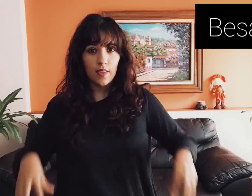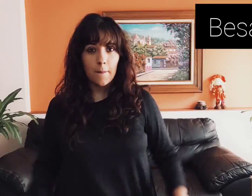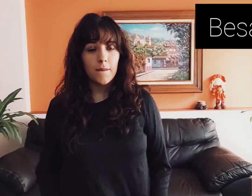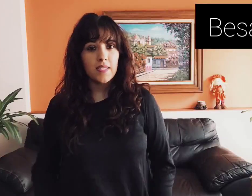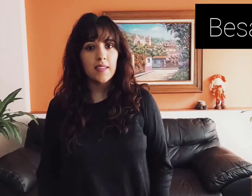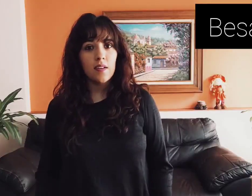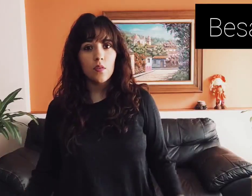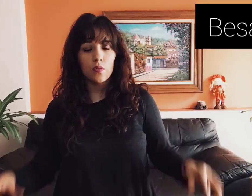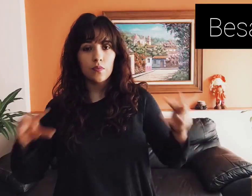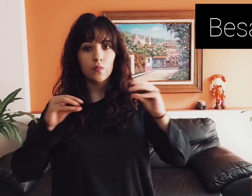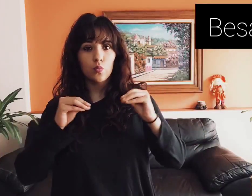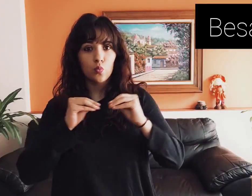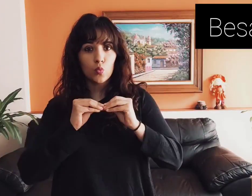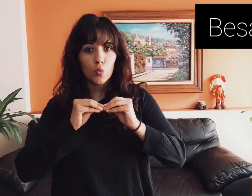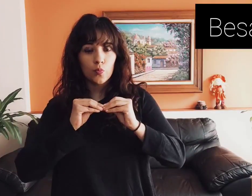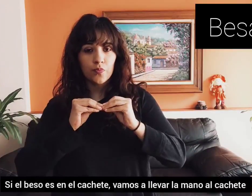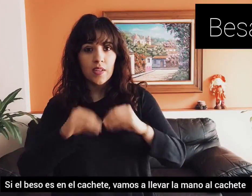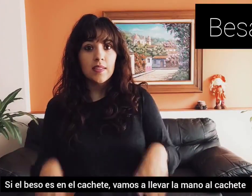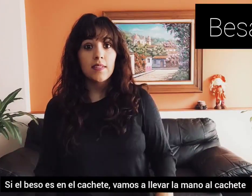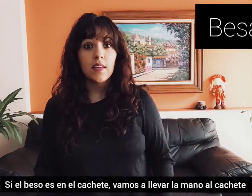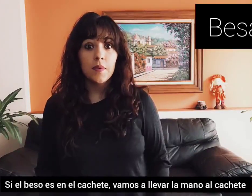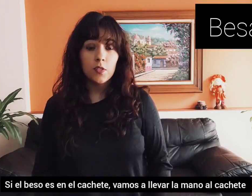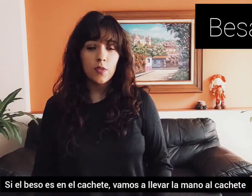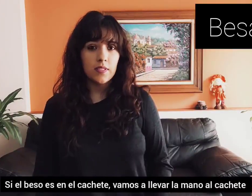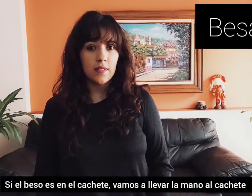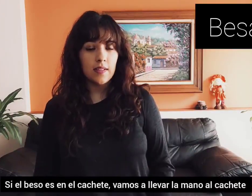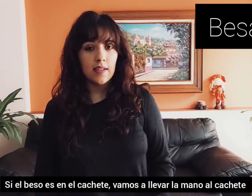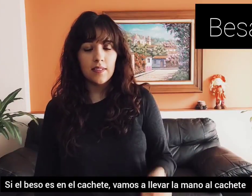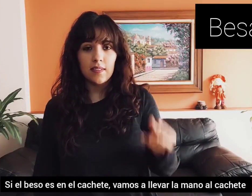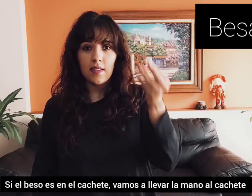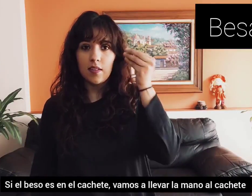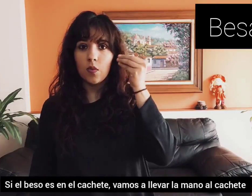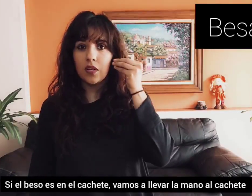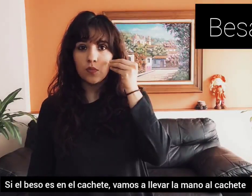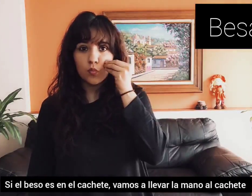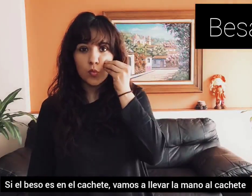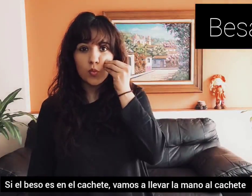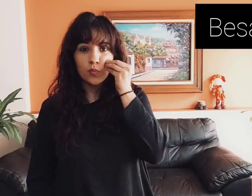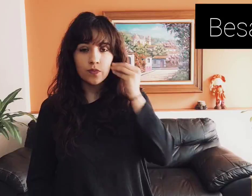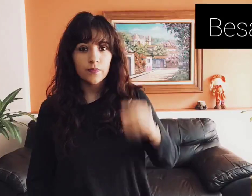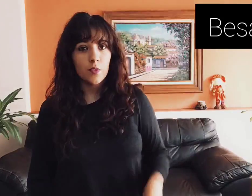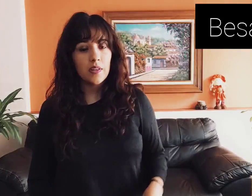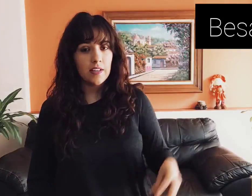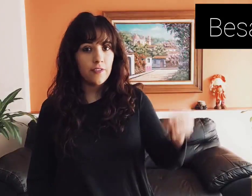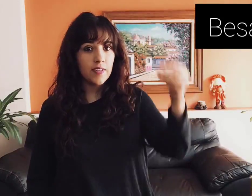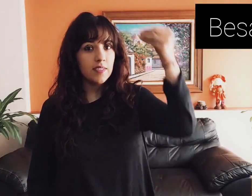Besar. Besar. Si el beso es en el cachete, igual. O en la frente.